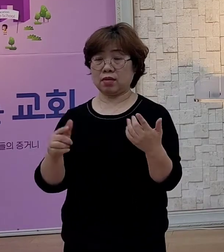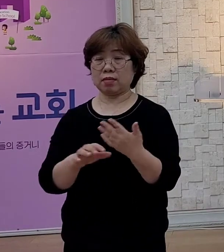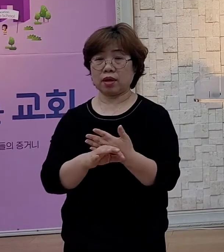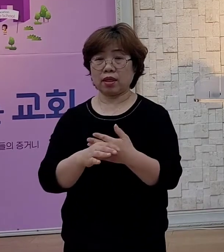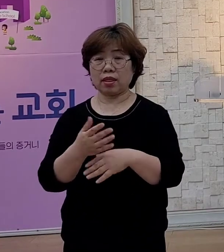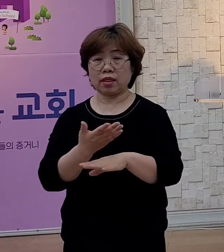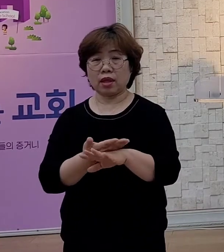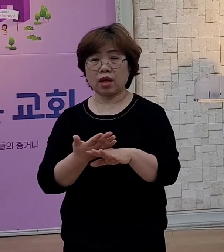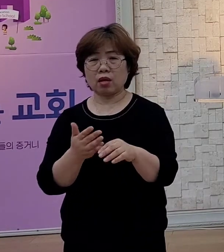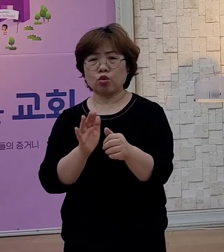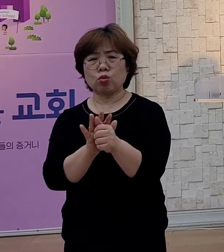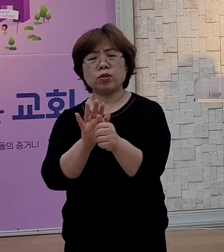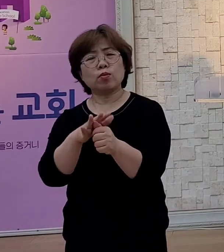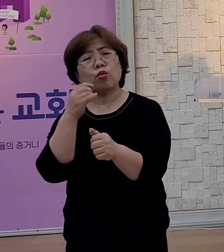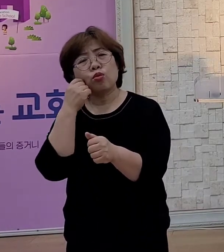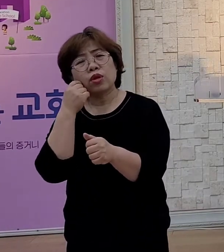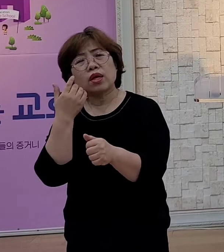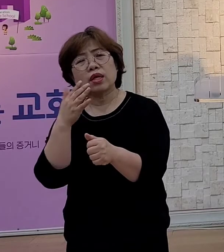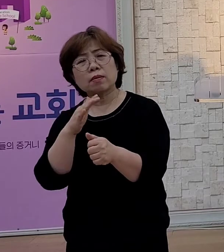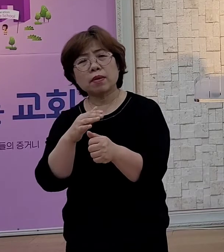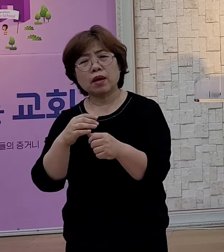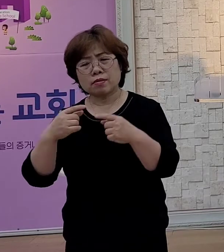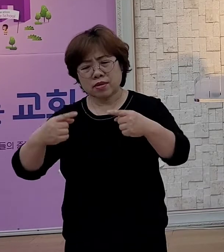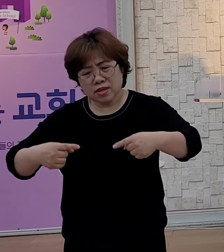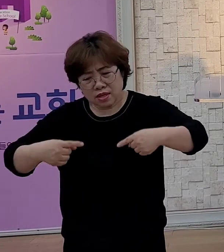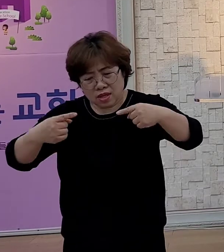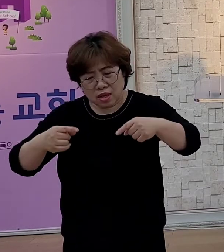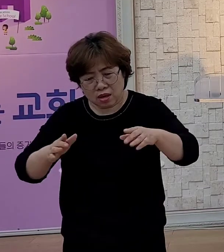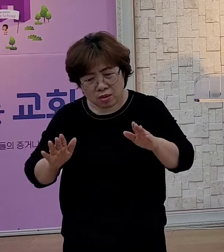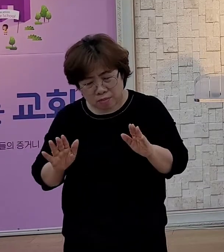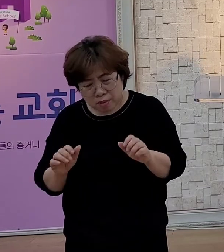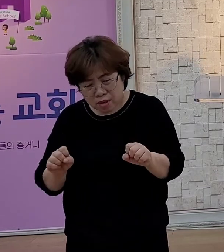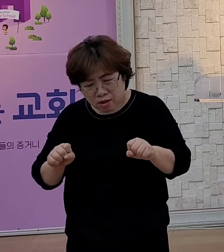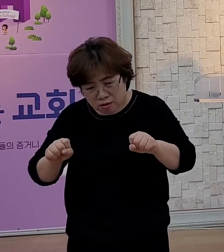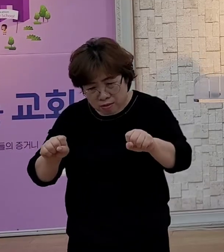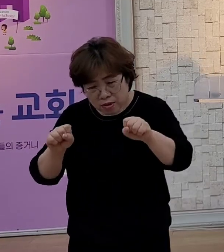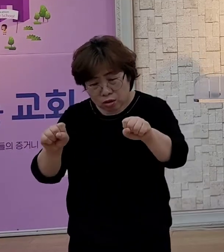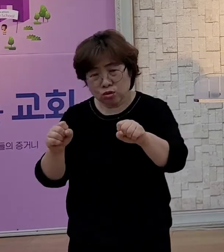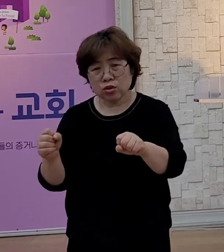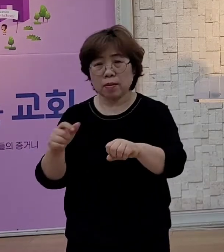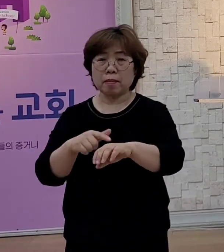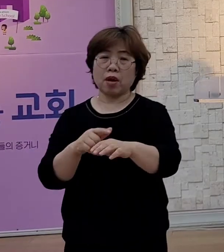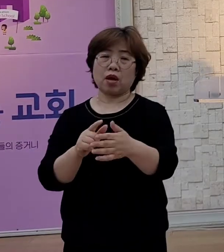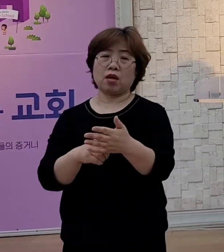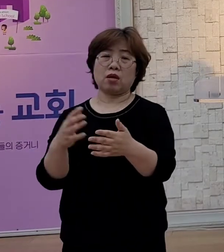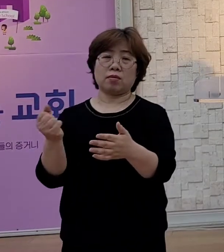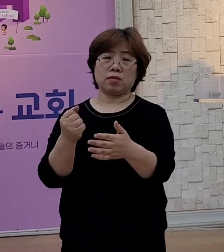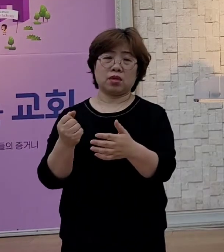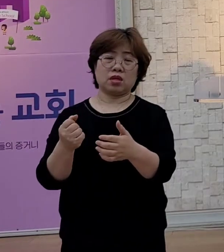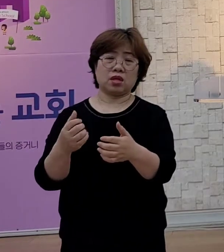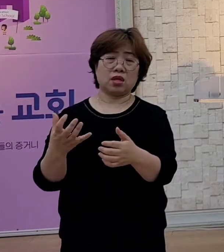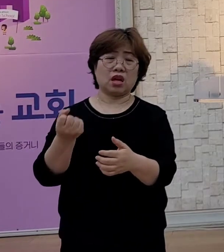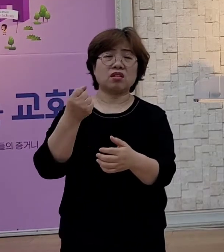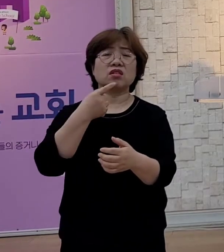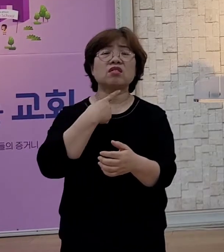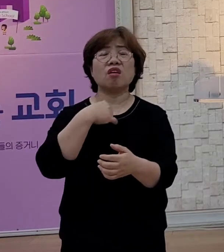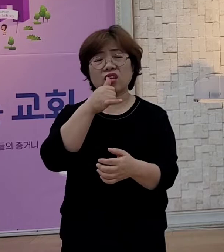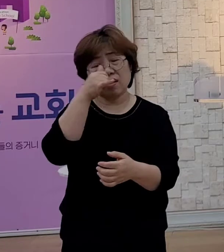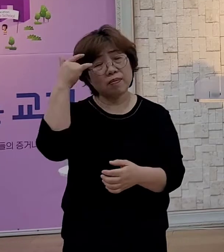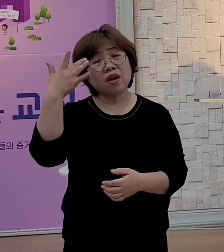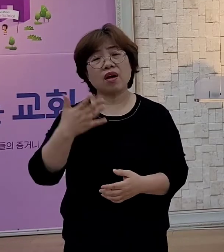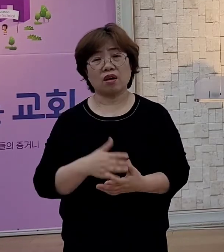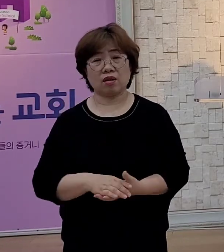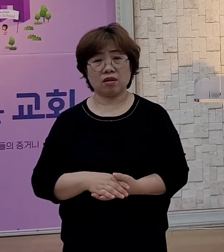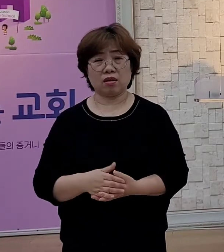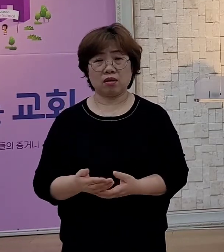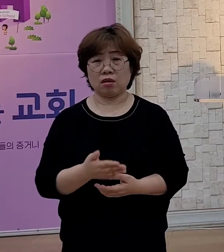내가 다른 건 못 도와줘도 저 무거운 휠체어 한번 내가 끌어줘야지 하는 마음으로 한번 잡아준 적이 있습니까?